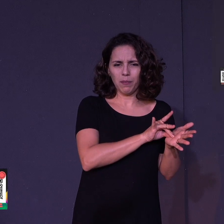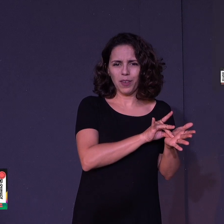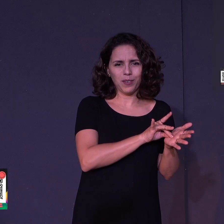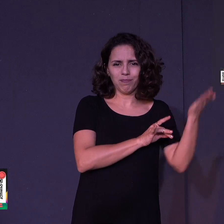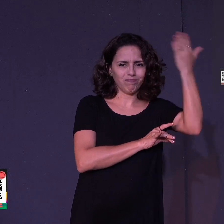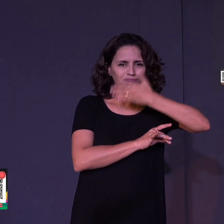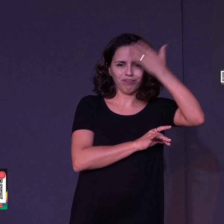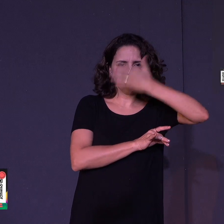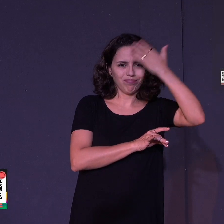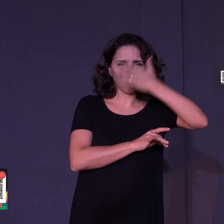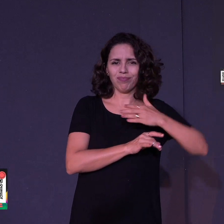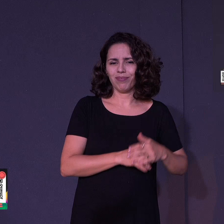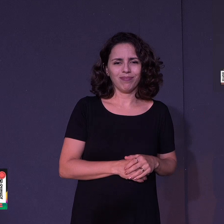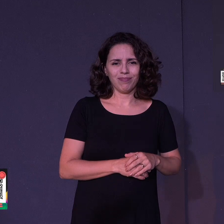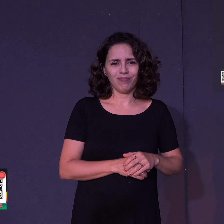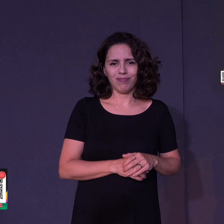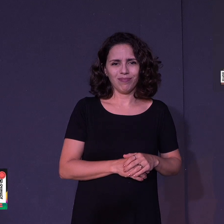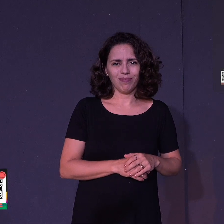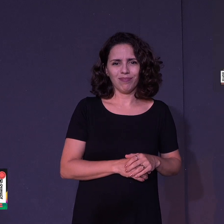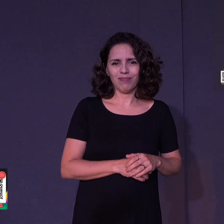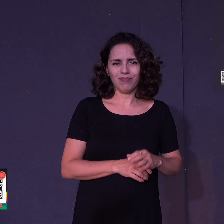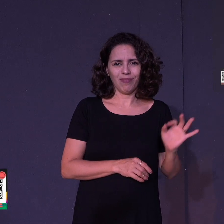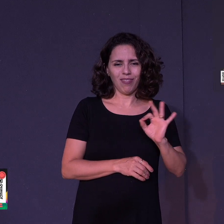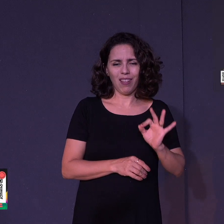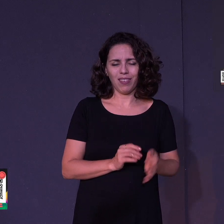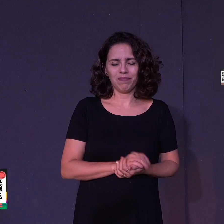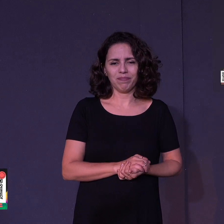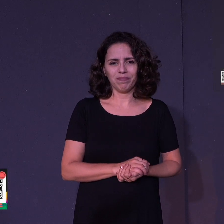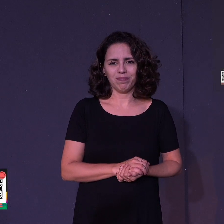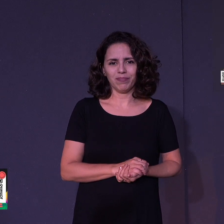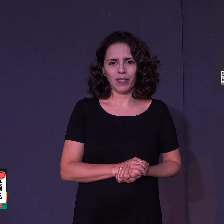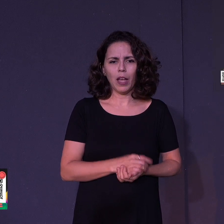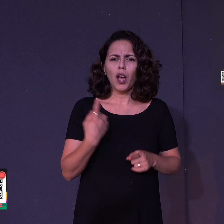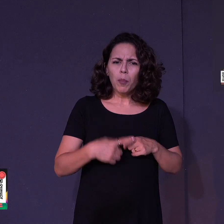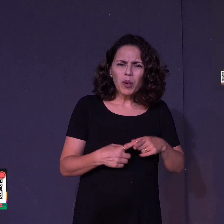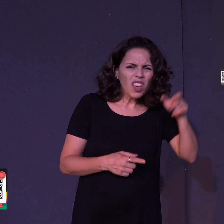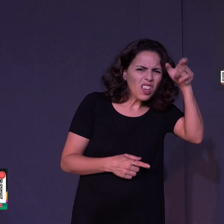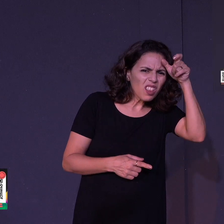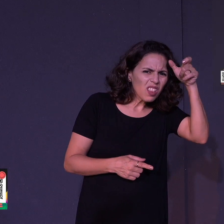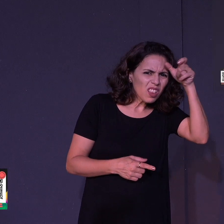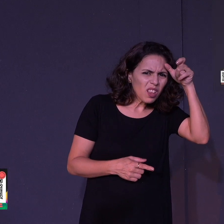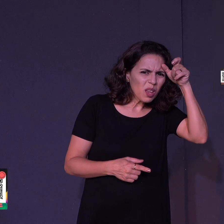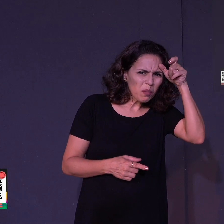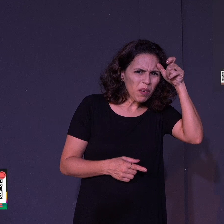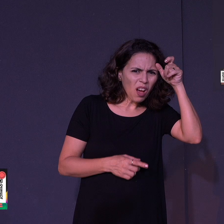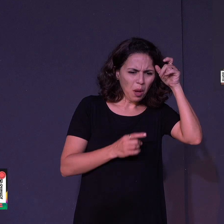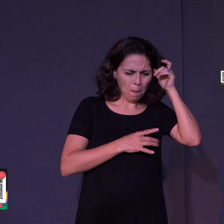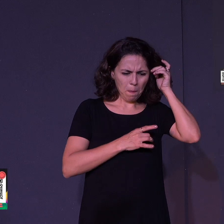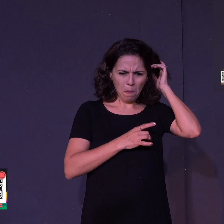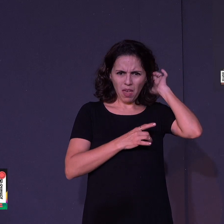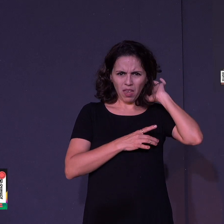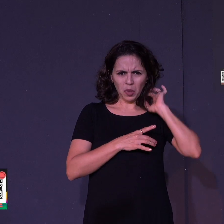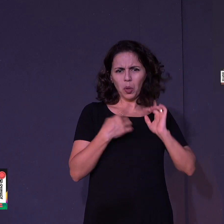a permissão do Senhor. O diabo não tem medo de nada. O diabo não tem medo se você é um teólogo, se você conhece a